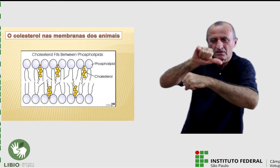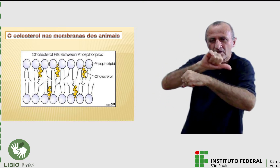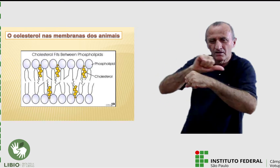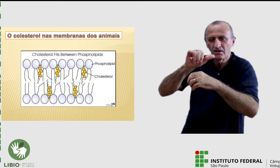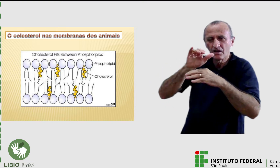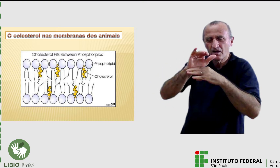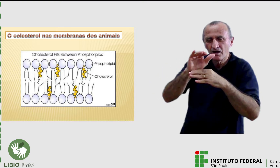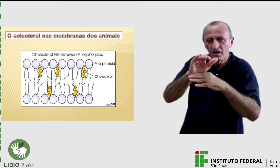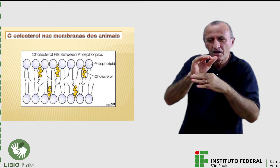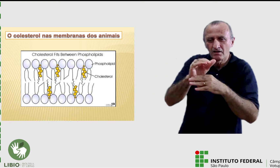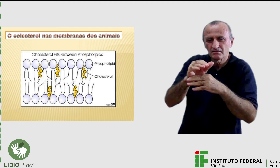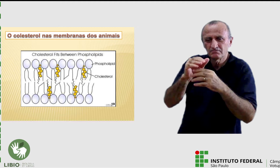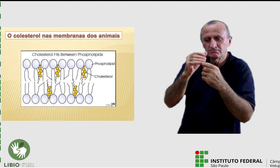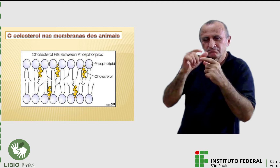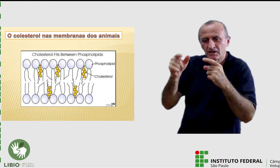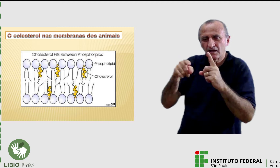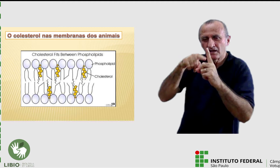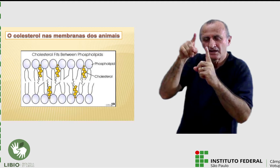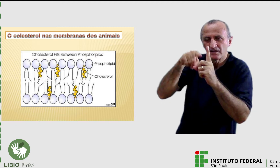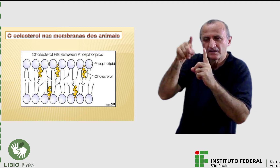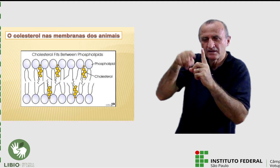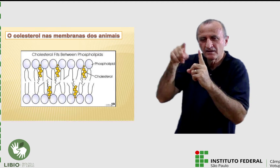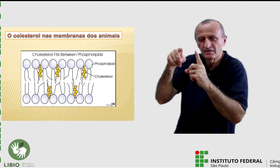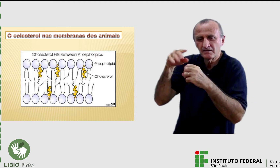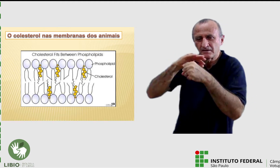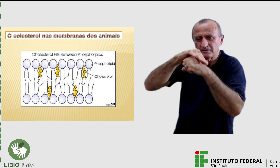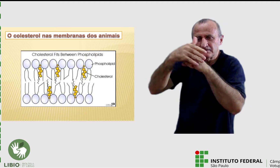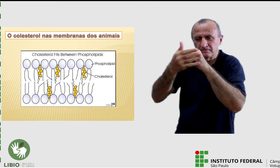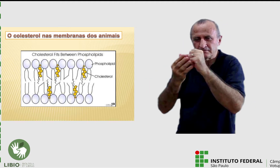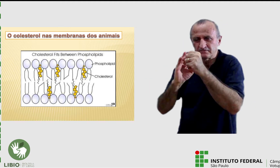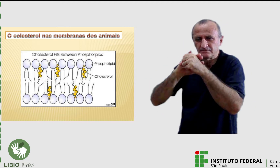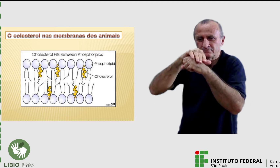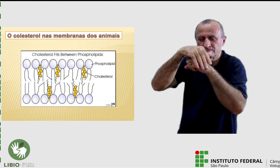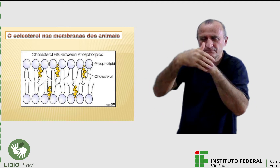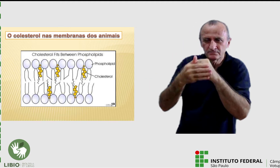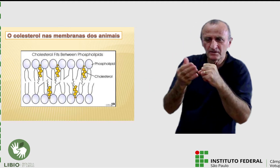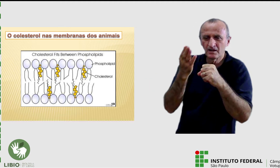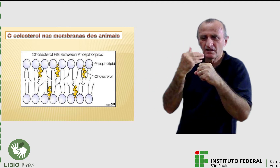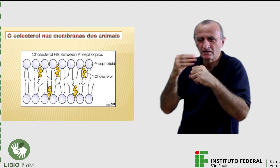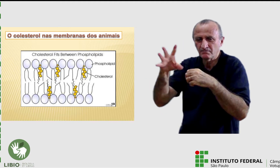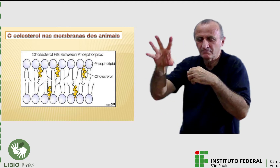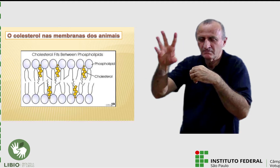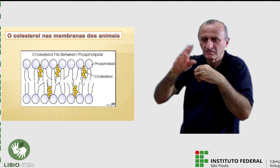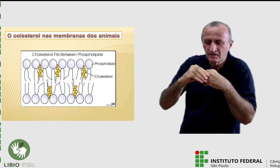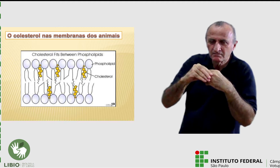aumenta a amplitude da temperatura em que a membrana mantém uma fluidez funcional e